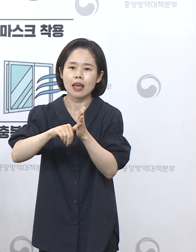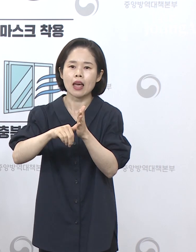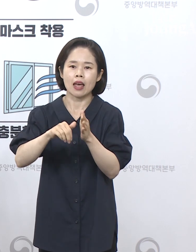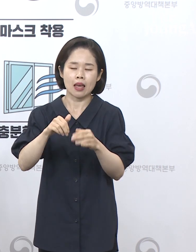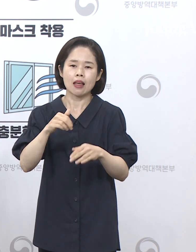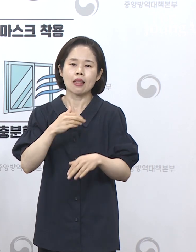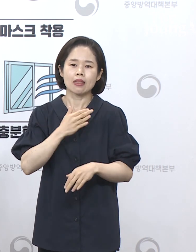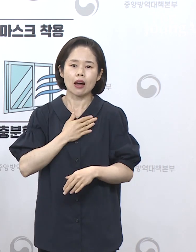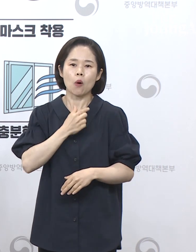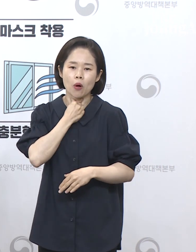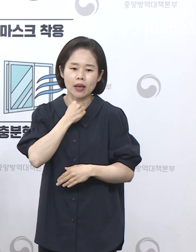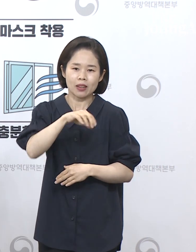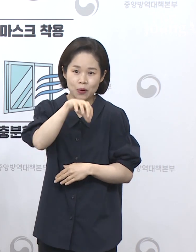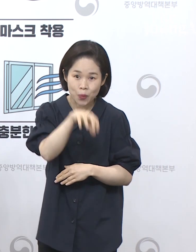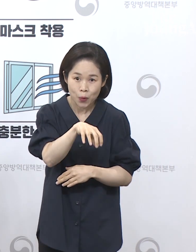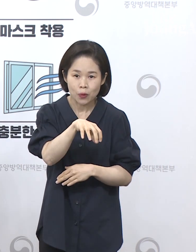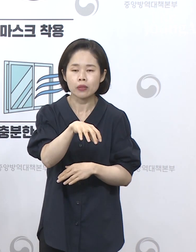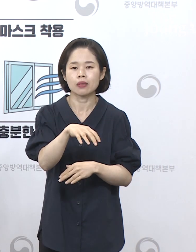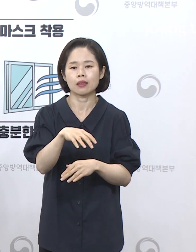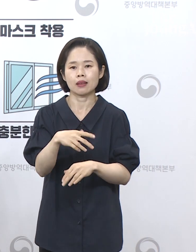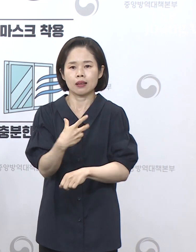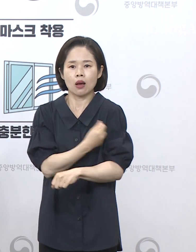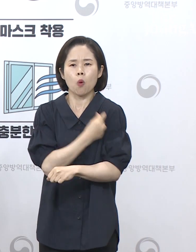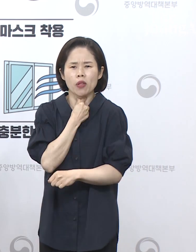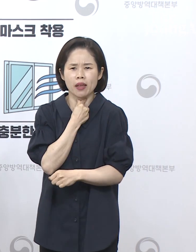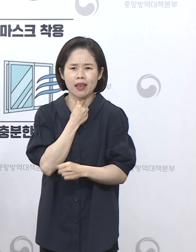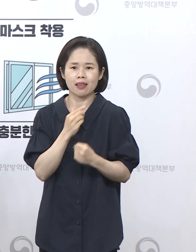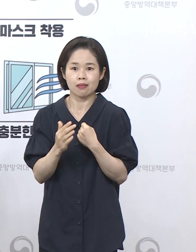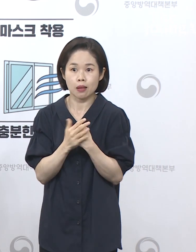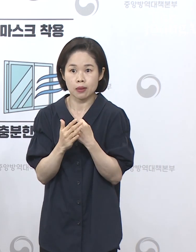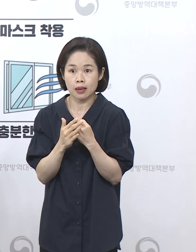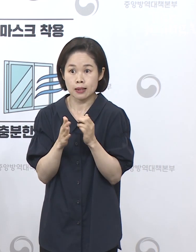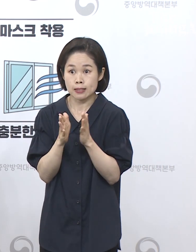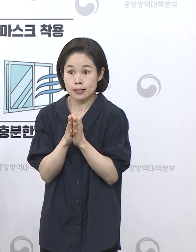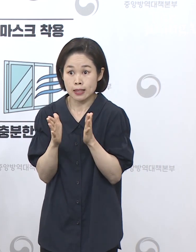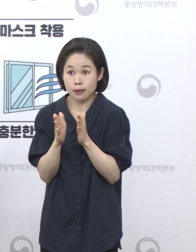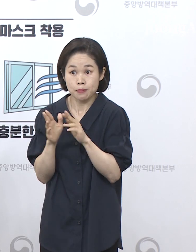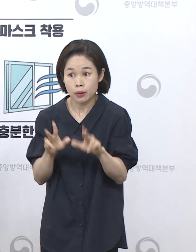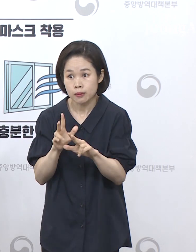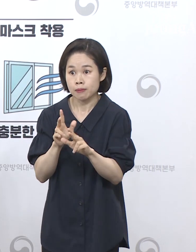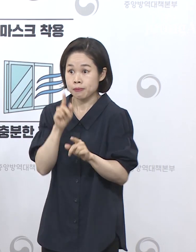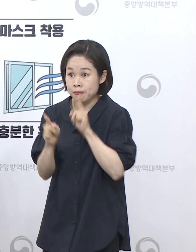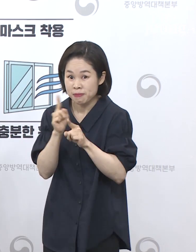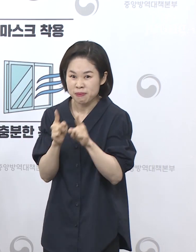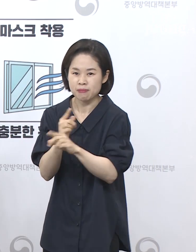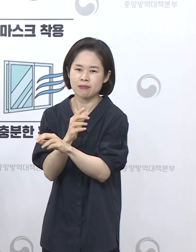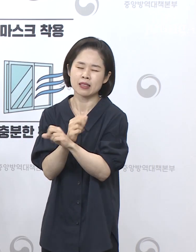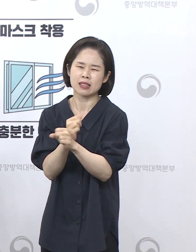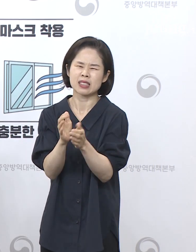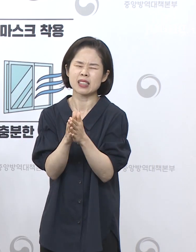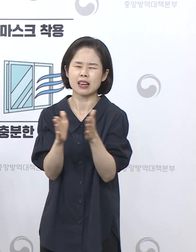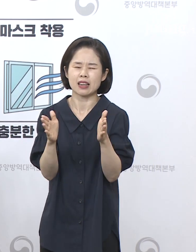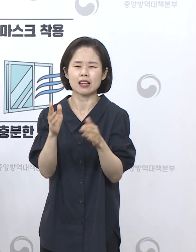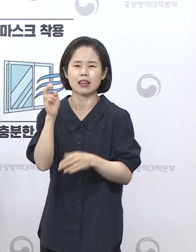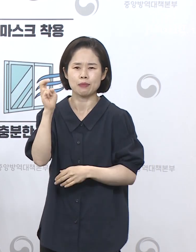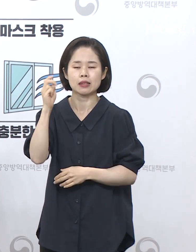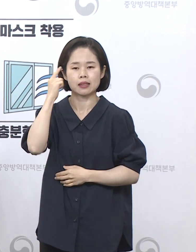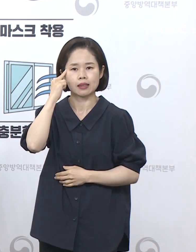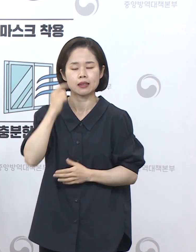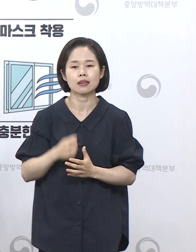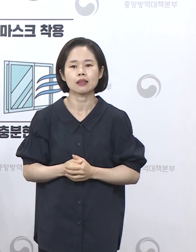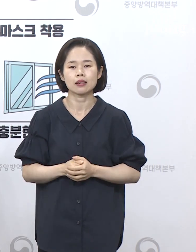좀 서둘러서 기다리셔서 예약을 신속하게 하시는 그런 두 가지 요인이 다 있다고 생각을 합니다. 이제 두